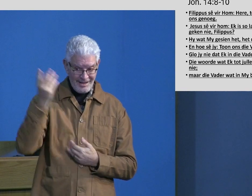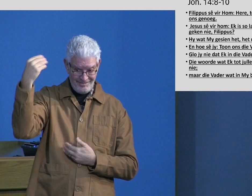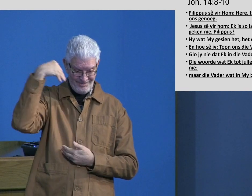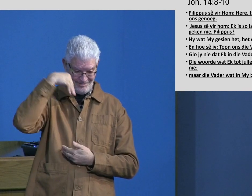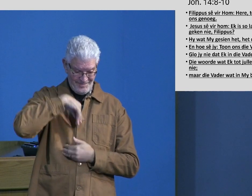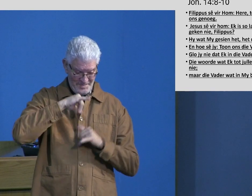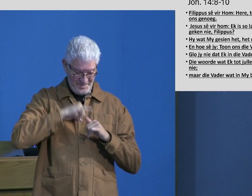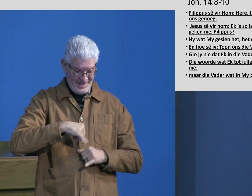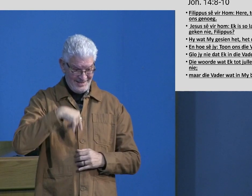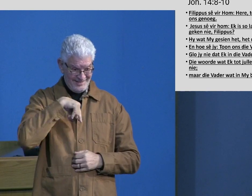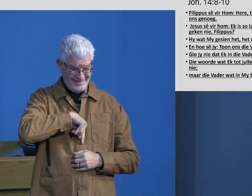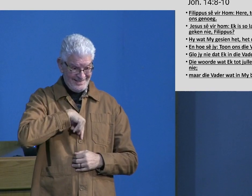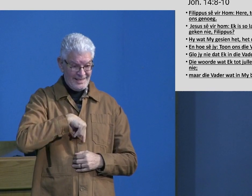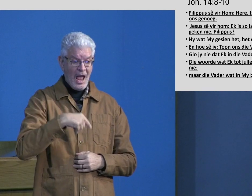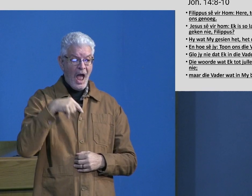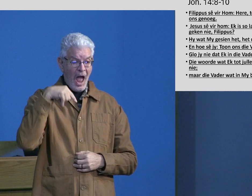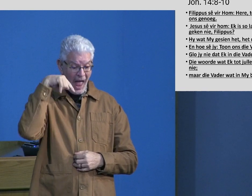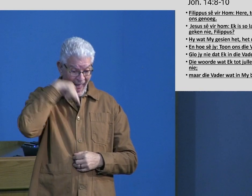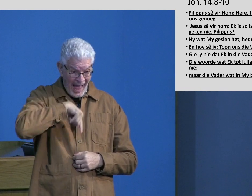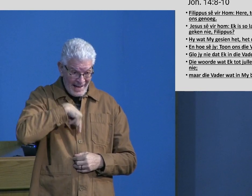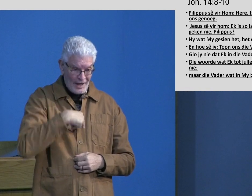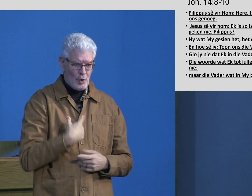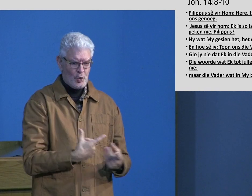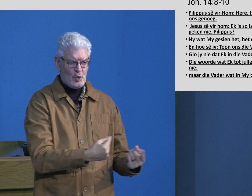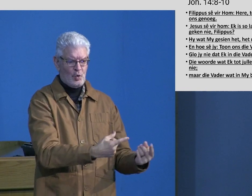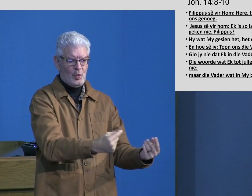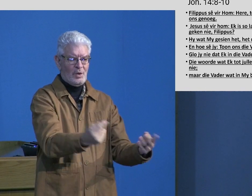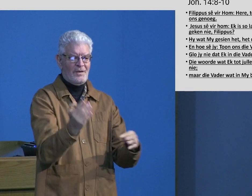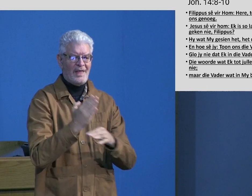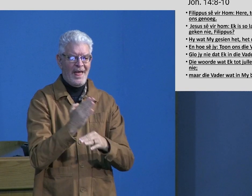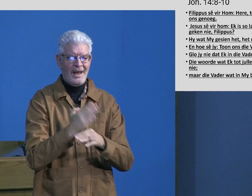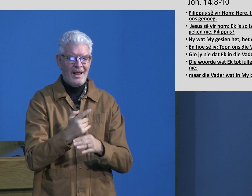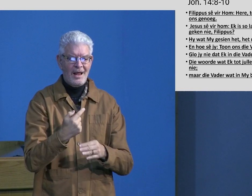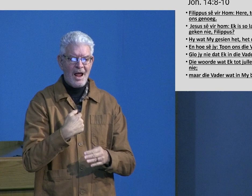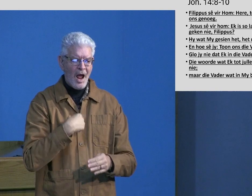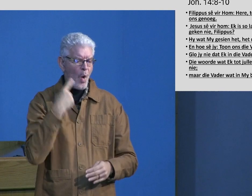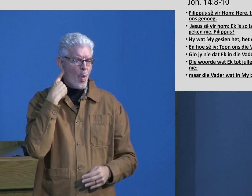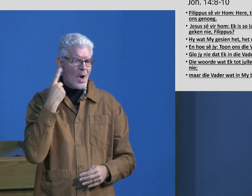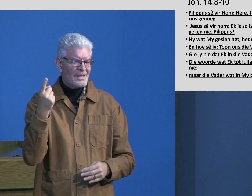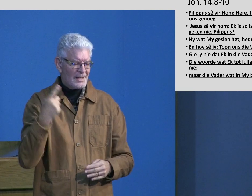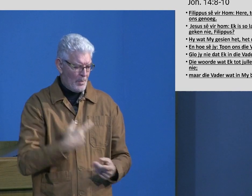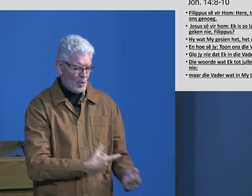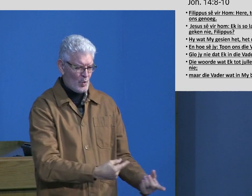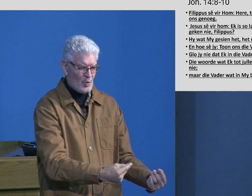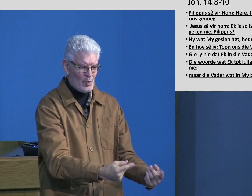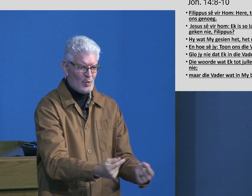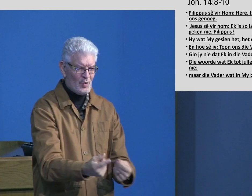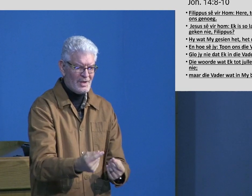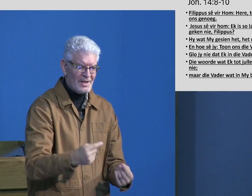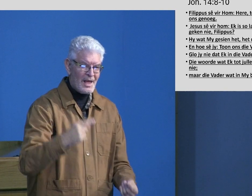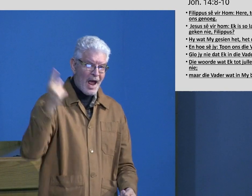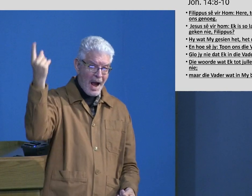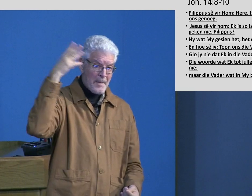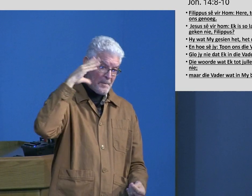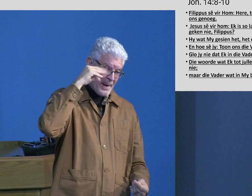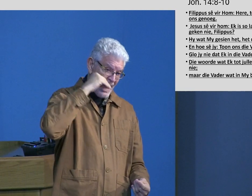Maar die Vader wat binne in my bly, hy doen die werke. Ek gehoorsaam hom,